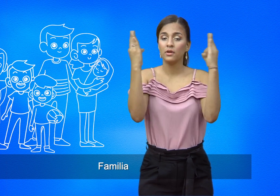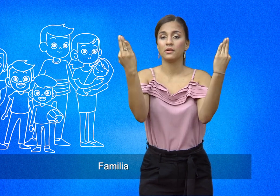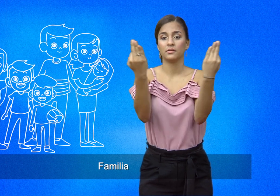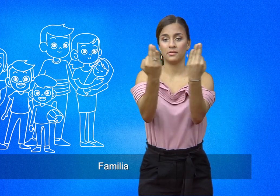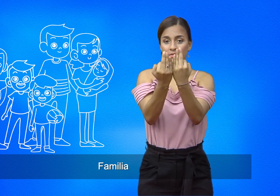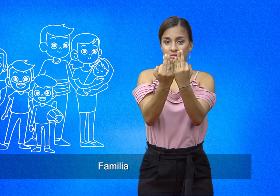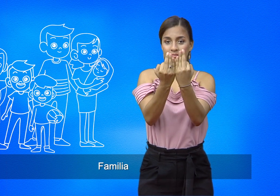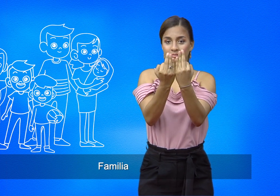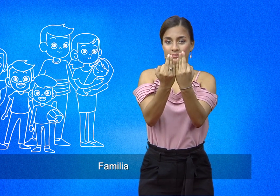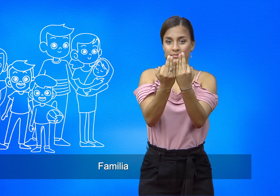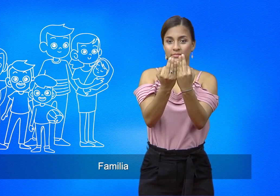familia